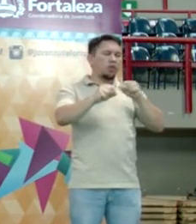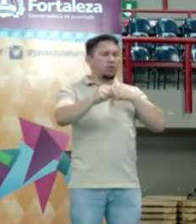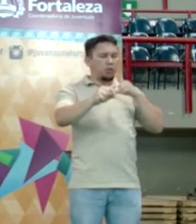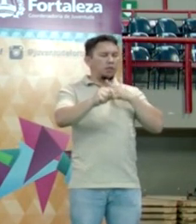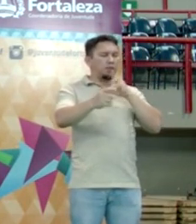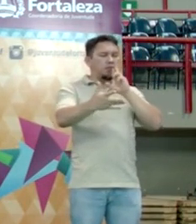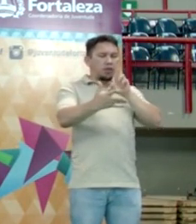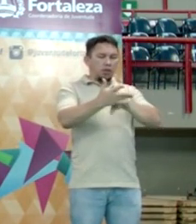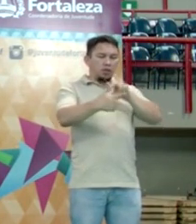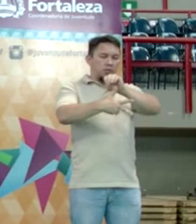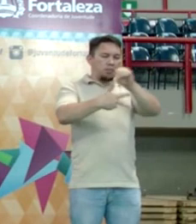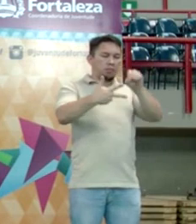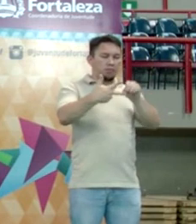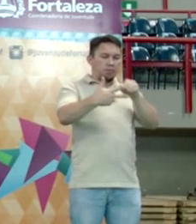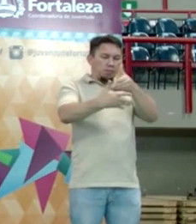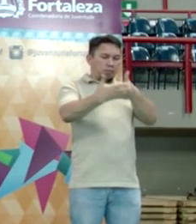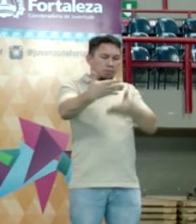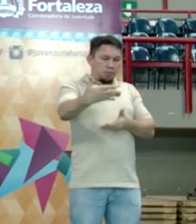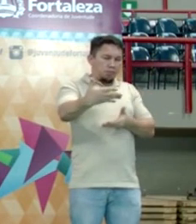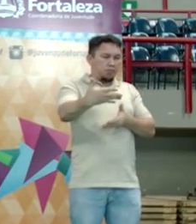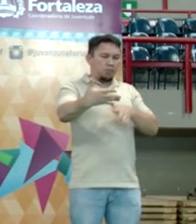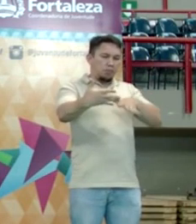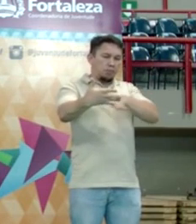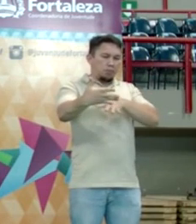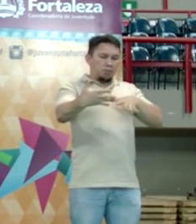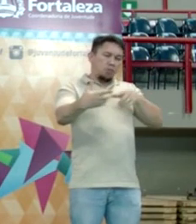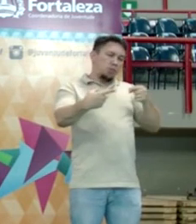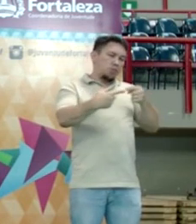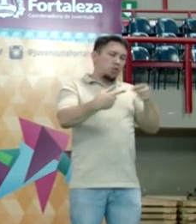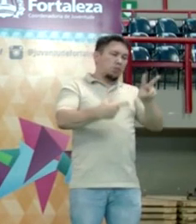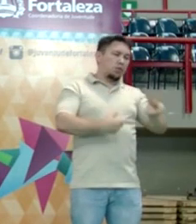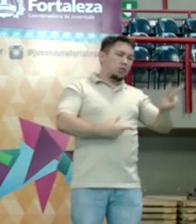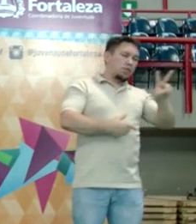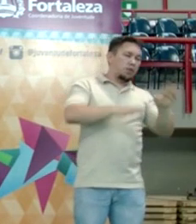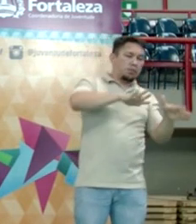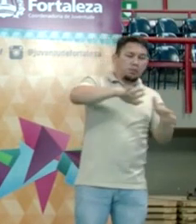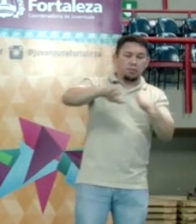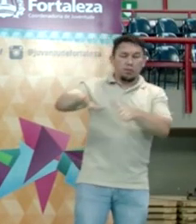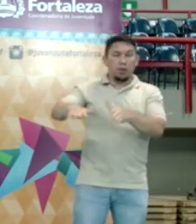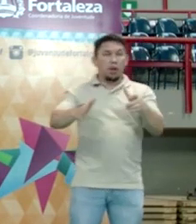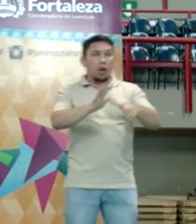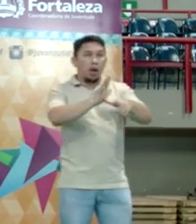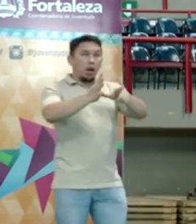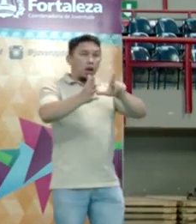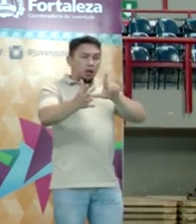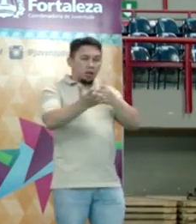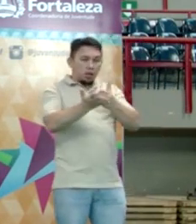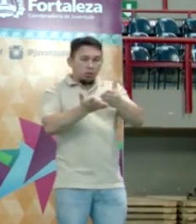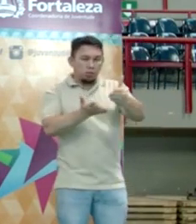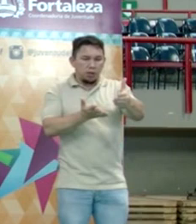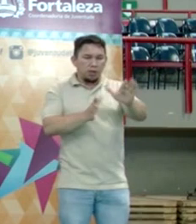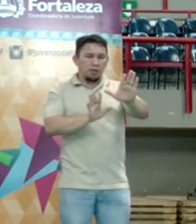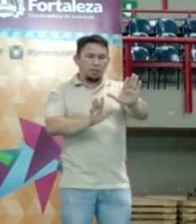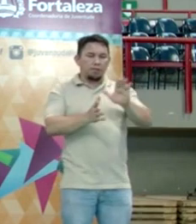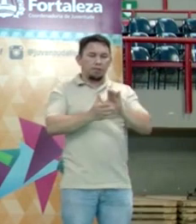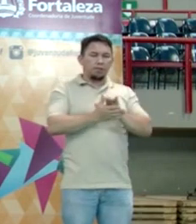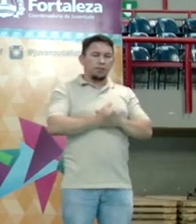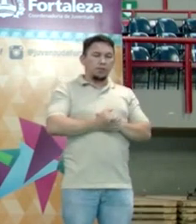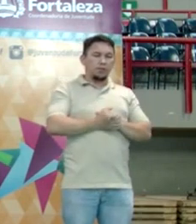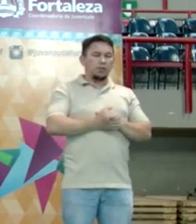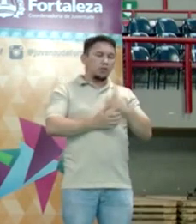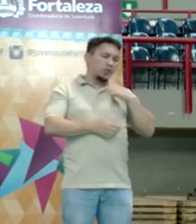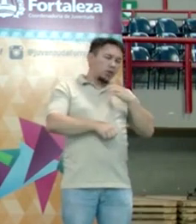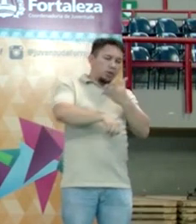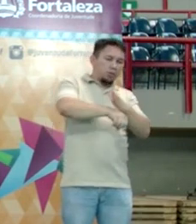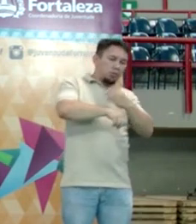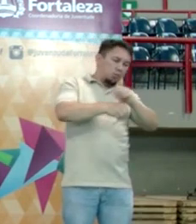muitas questões em qualquer parte de qualquer vestibular. Galera, antes da gente passar adiante, começar a fazer